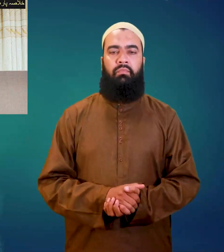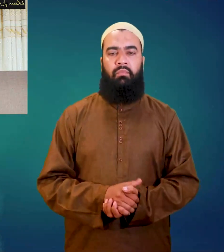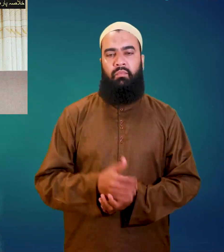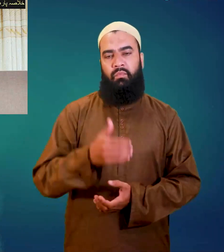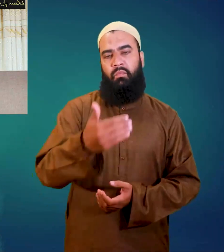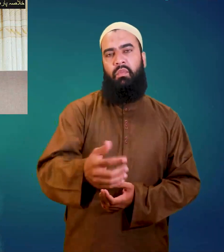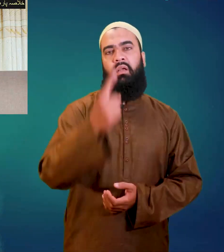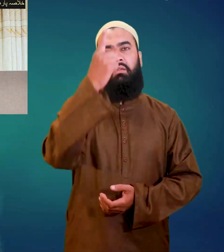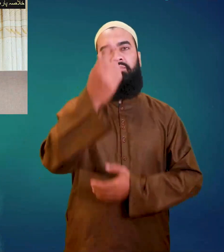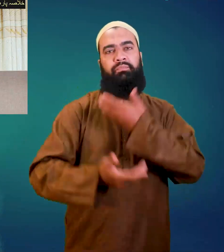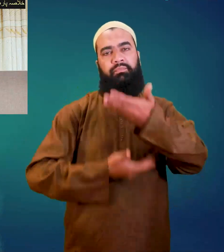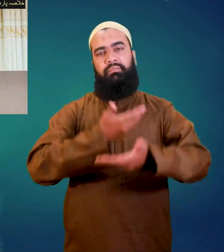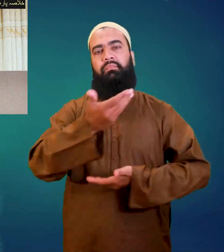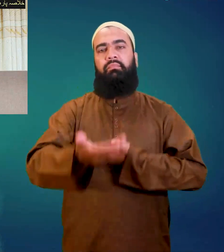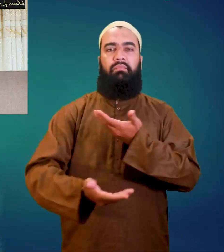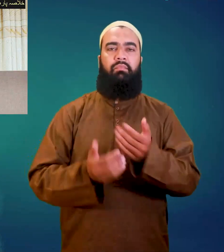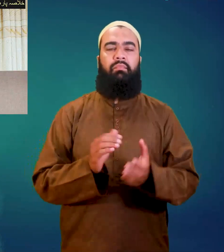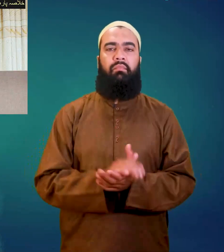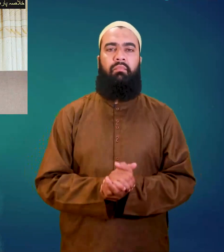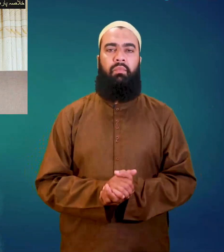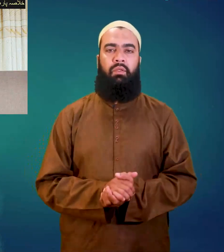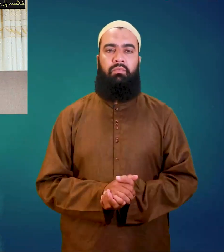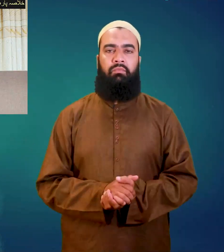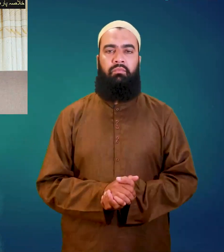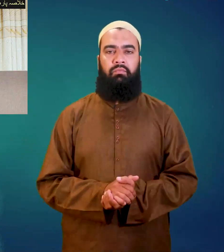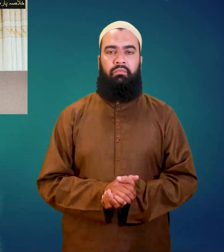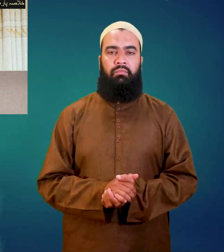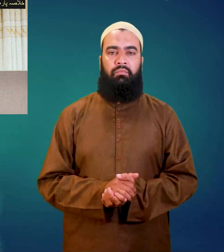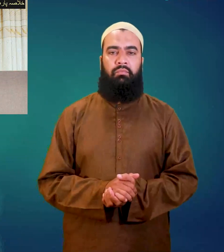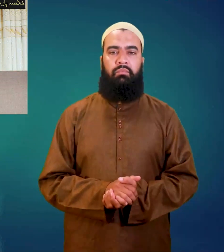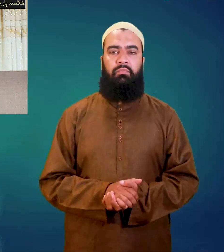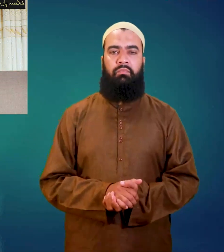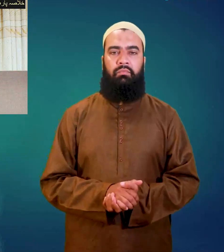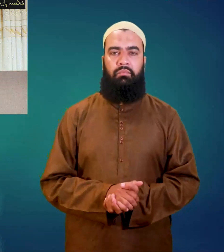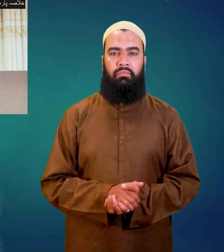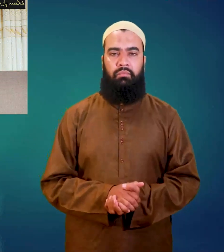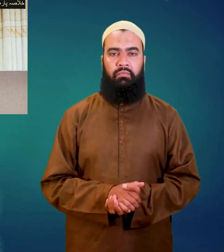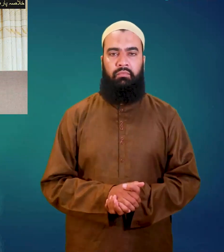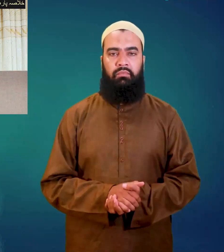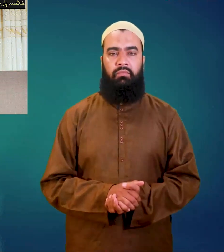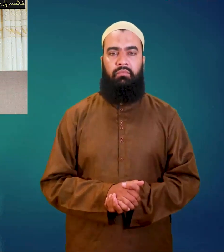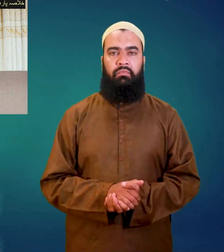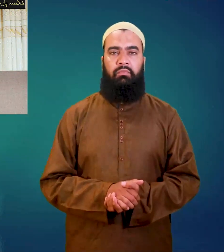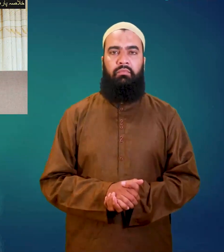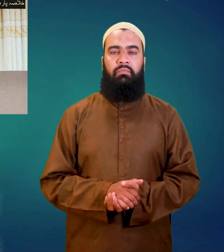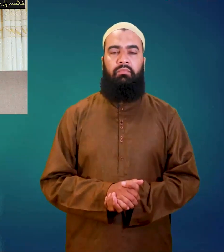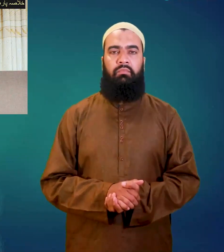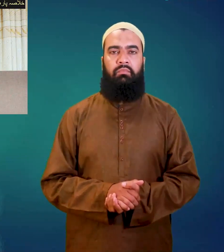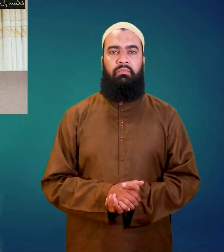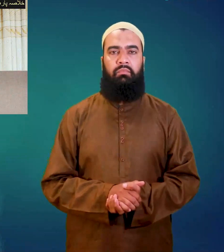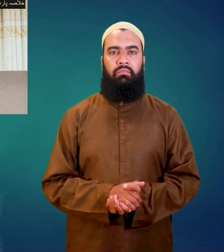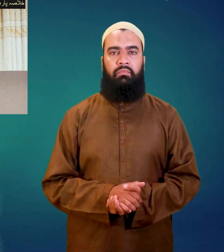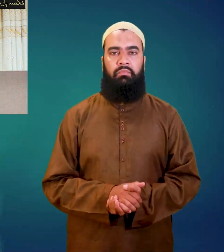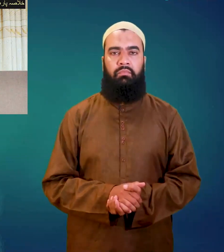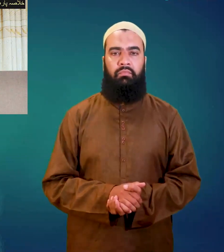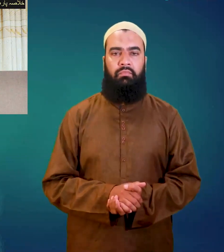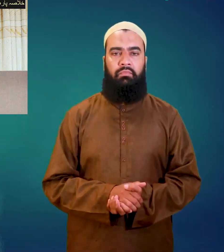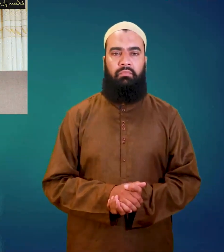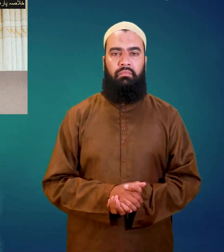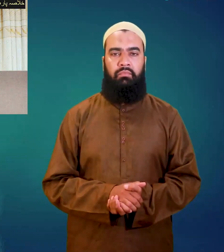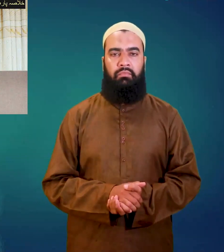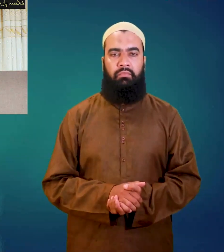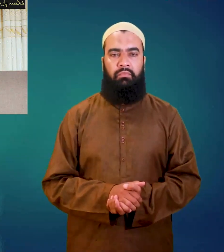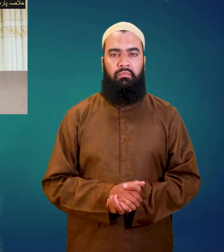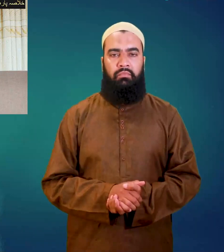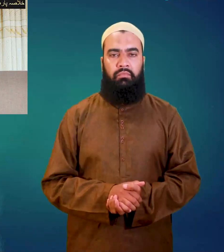رکوع نمبر 6، آیت نمبر 96، ادفع باللتی ہی احسن۔ اب فرمایا کہ معاشرے کے اندر